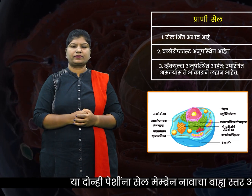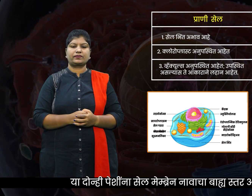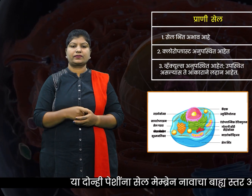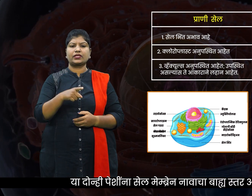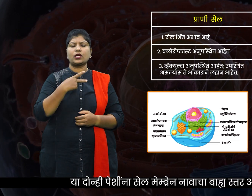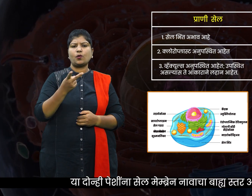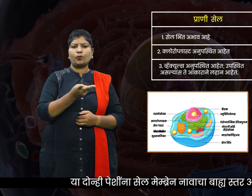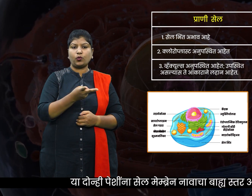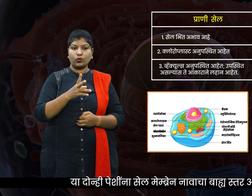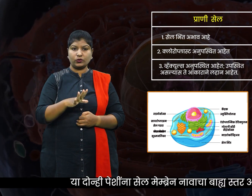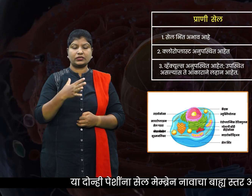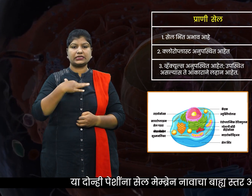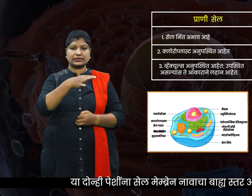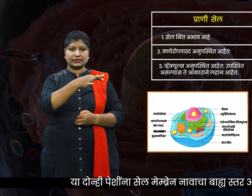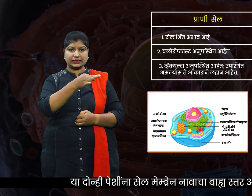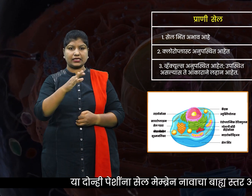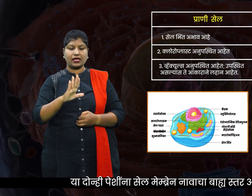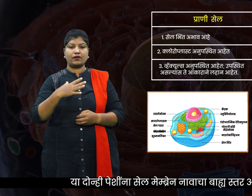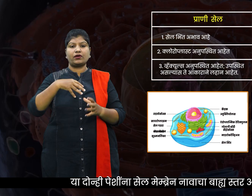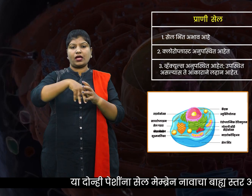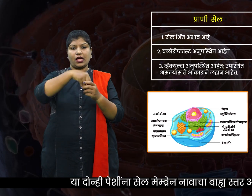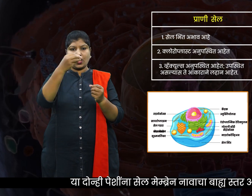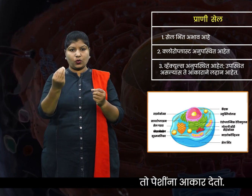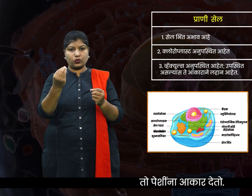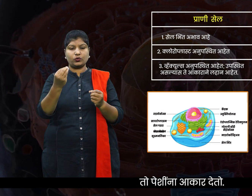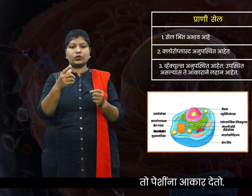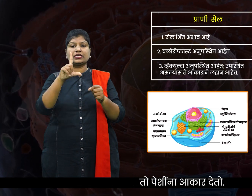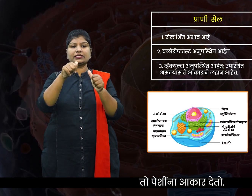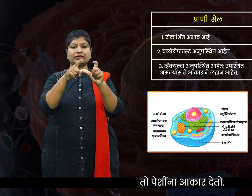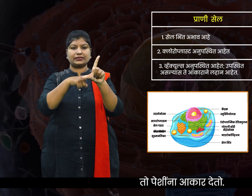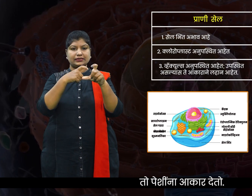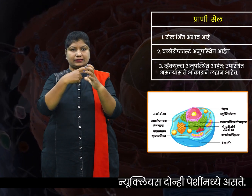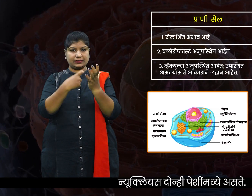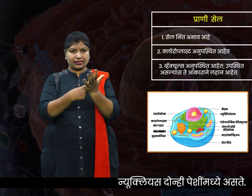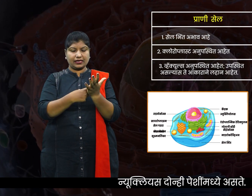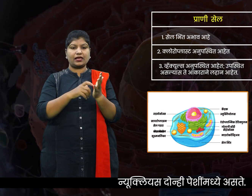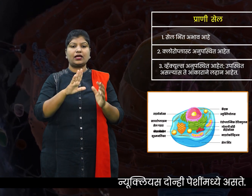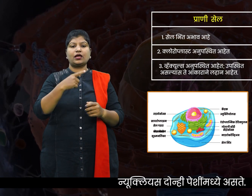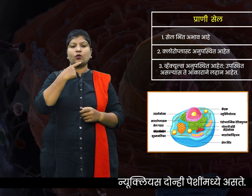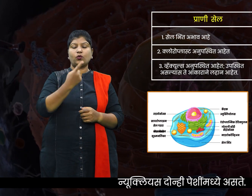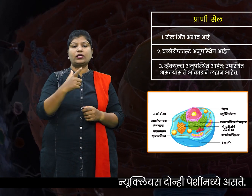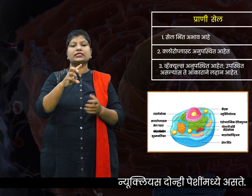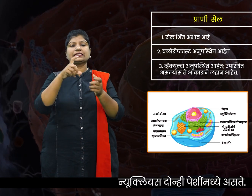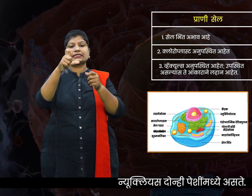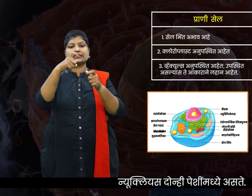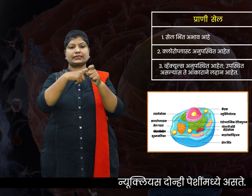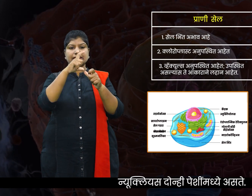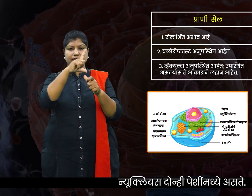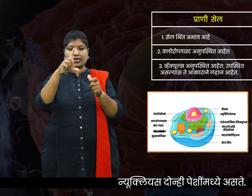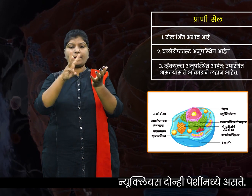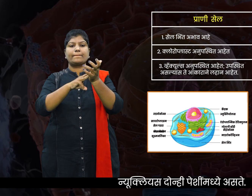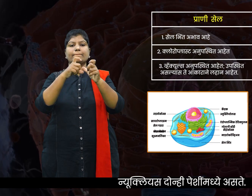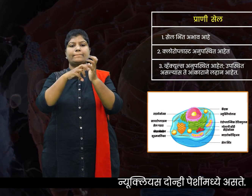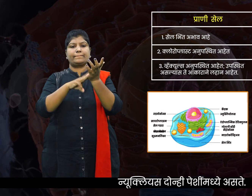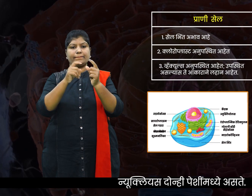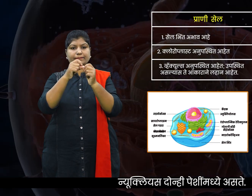या दोन्ही पेशींना सेल मेम्ब्रेन नावाचा बाह्य स्तर असतो आणि तो पेशींना आकार देतो. न्यूक्लियस दोन्ही पेशीमध्ये असते.